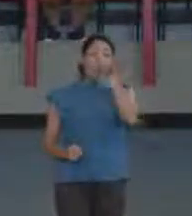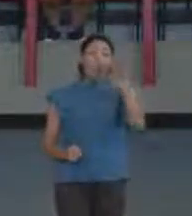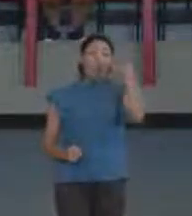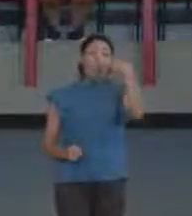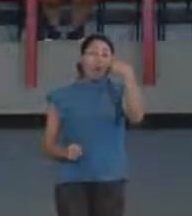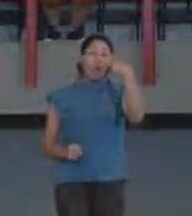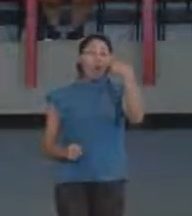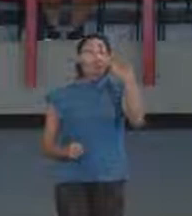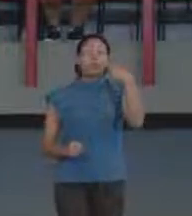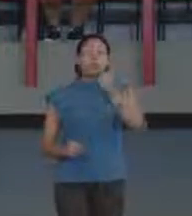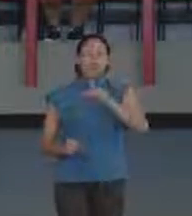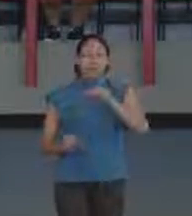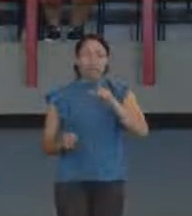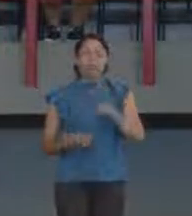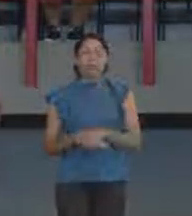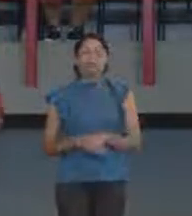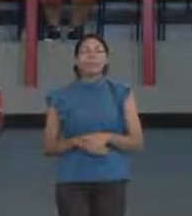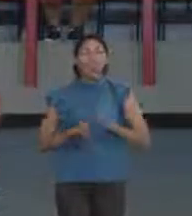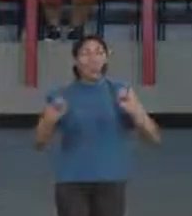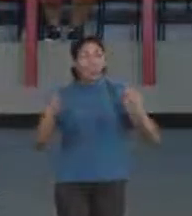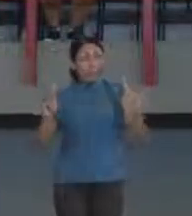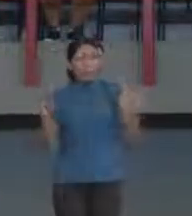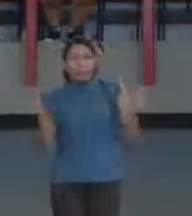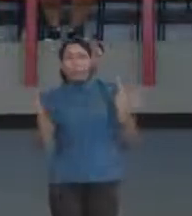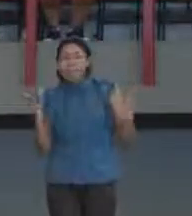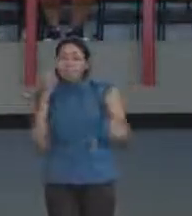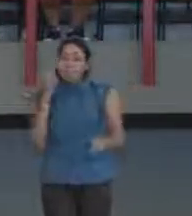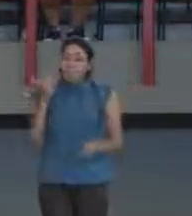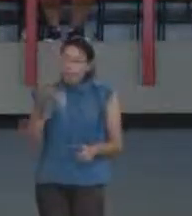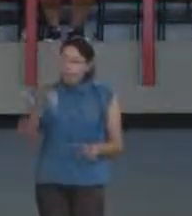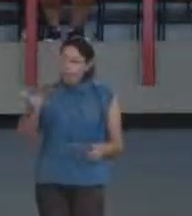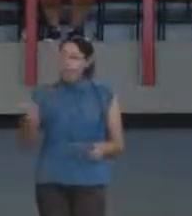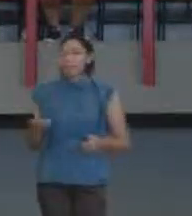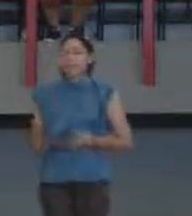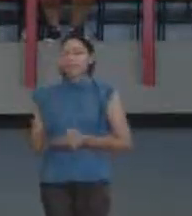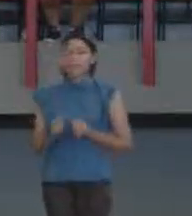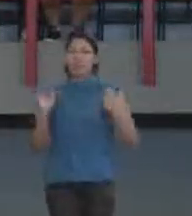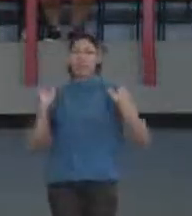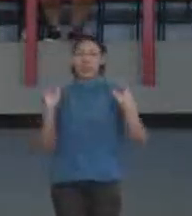Beleza, pessoal? Tranquilo? Ok, então.